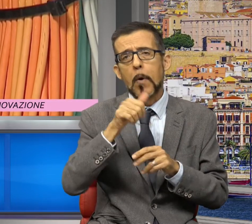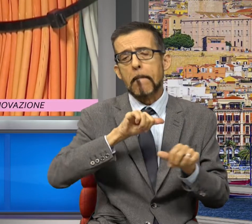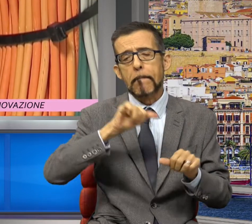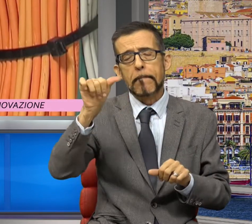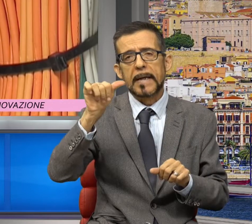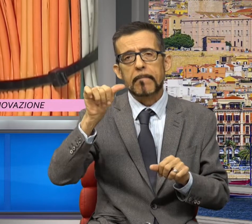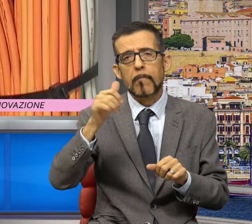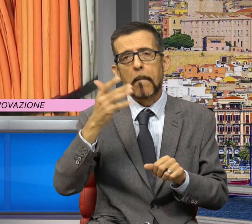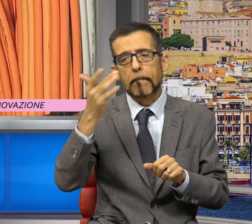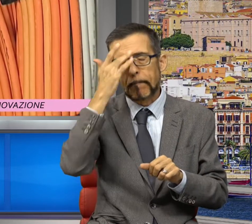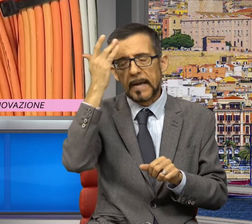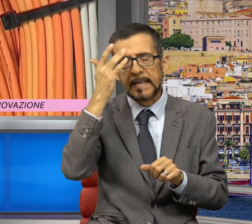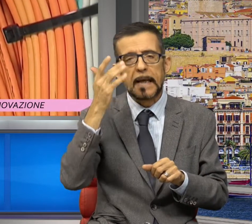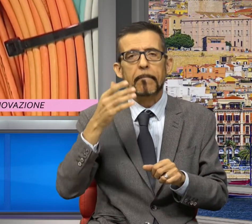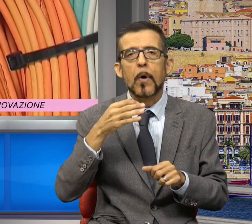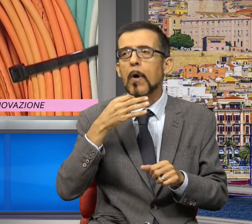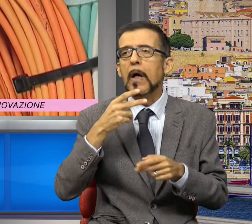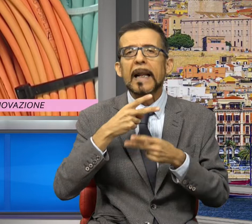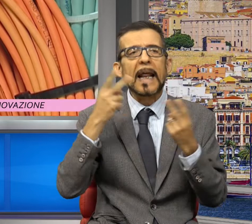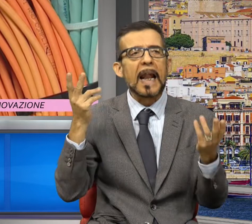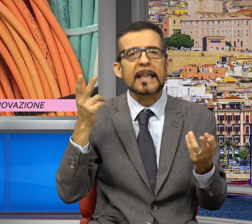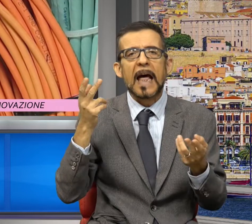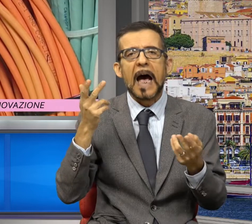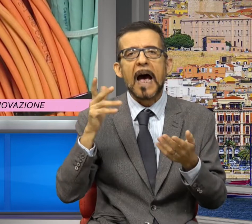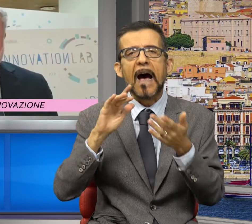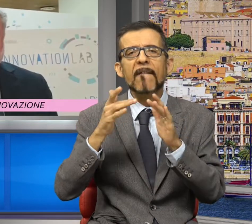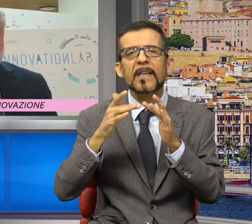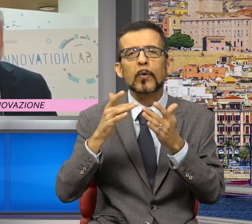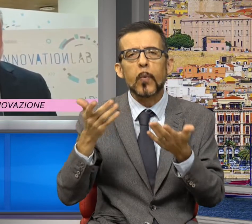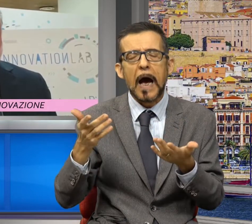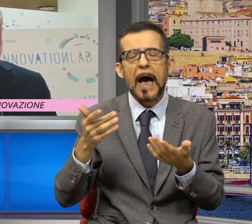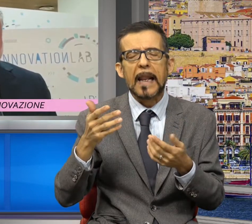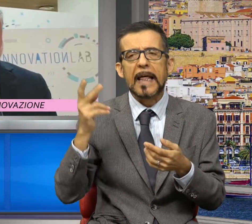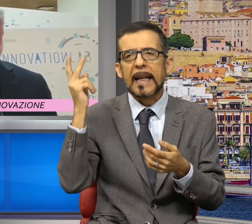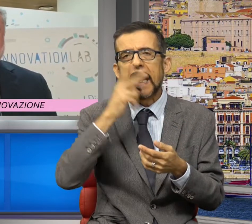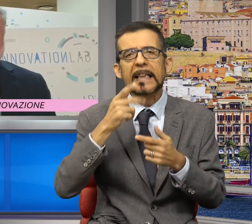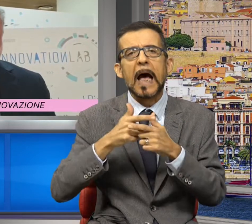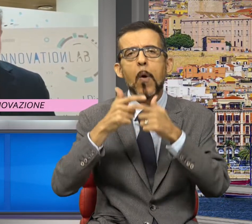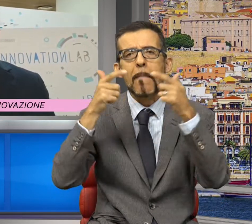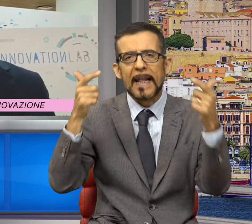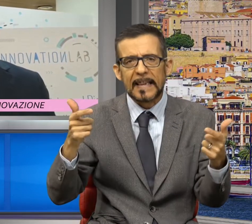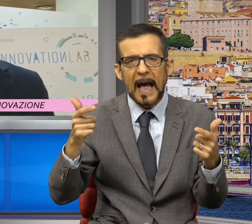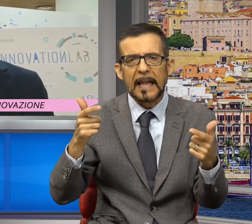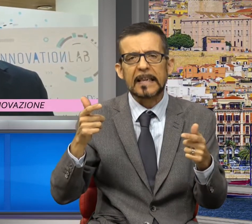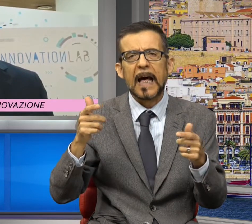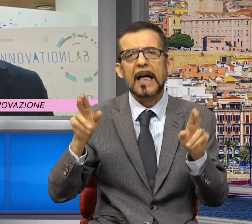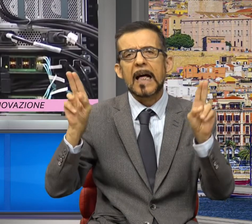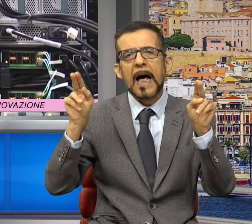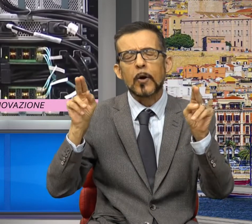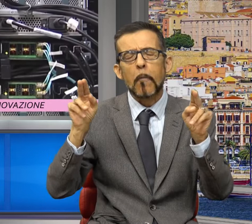realtà virtuale e la realtà aumentata, argomenti che ormai entrano nella vita, nel quotidiano di tutte le